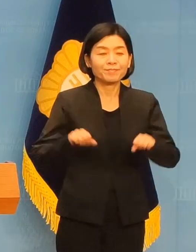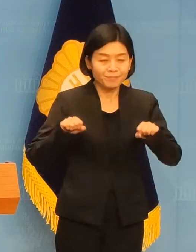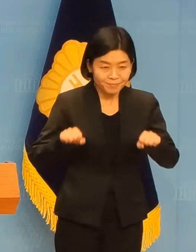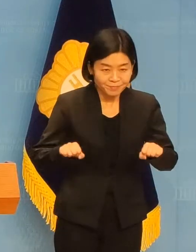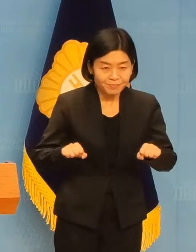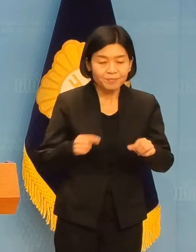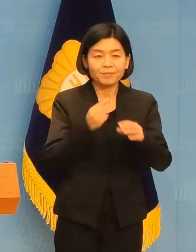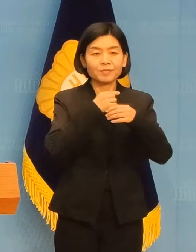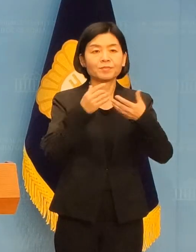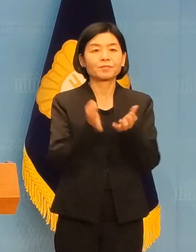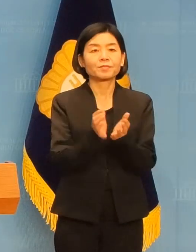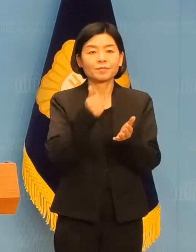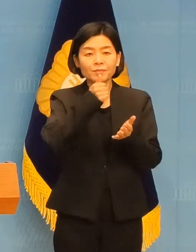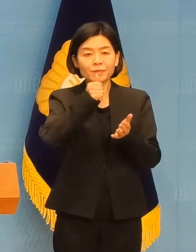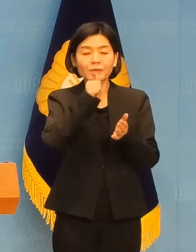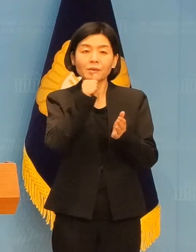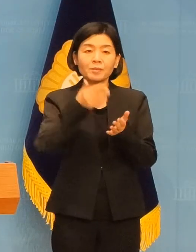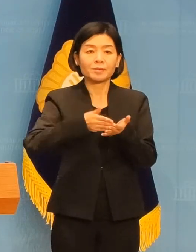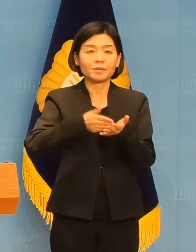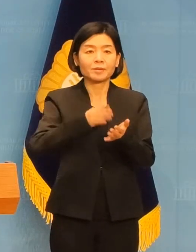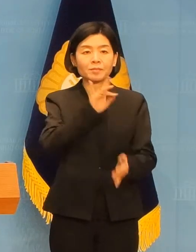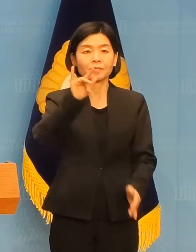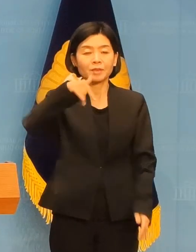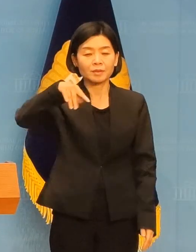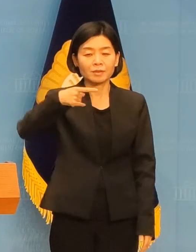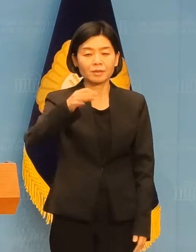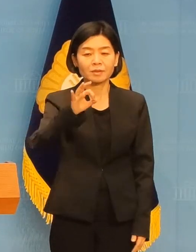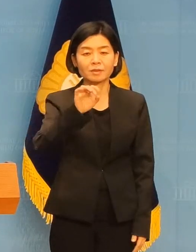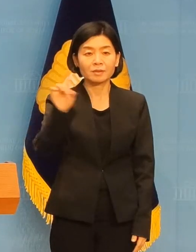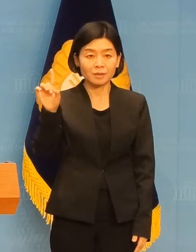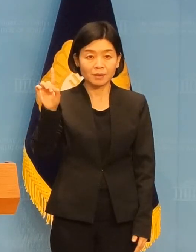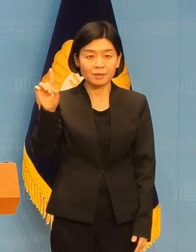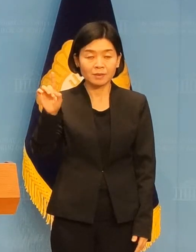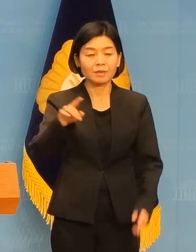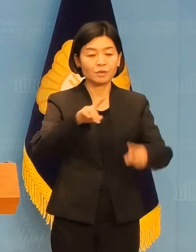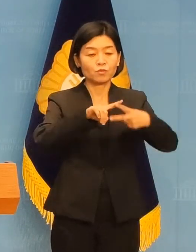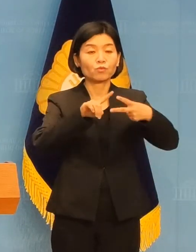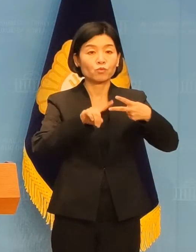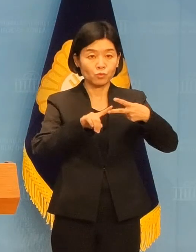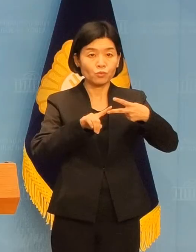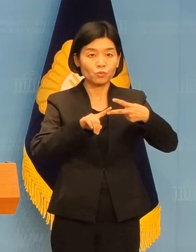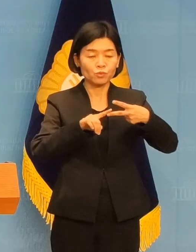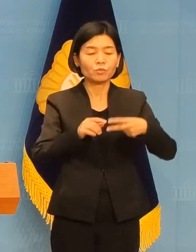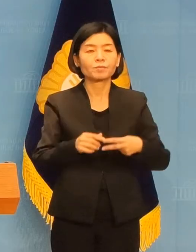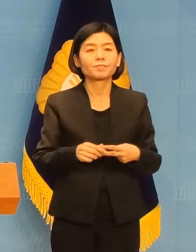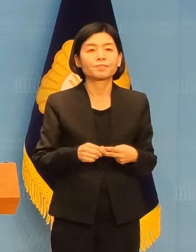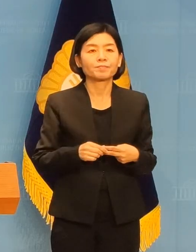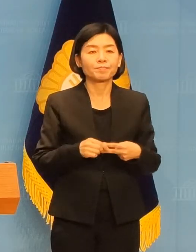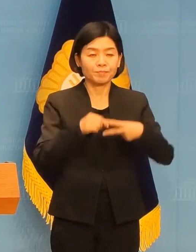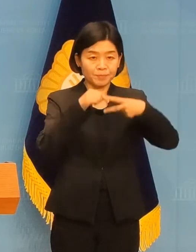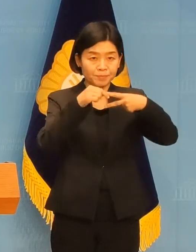안녕하세요. 더불어민주당 원내대변인 백승아입니다. 오늘의 논평 2건 브리핑하겠습니다.